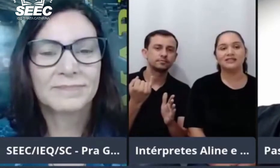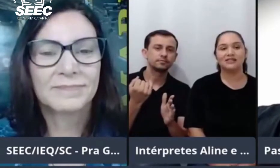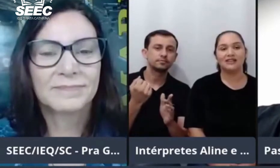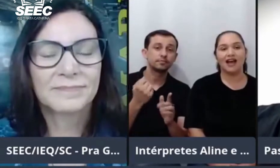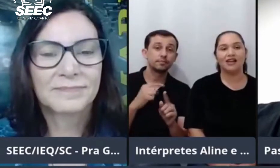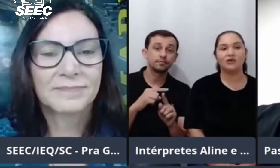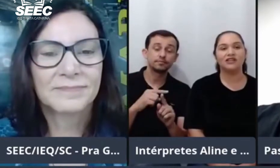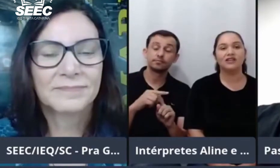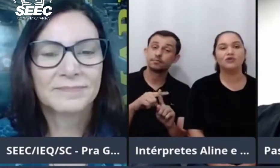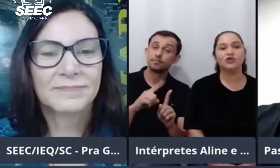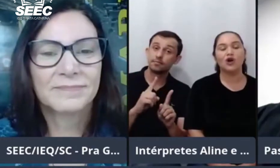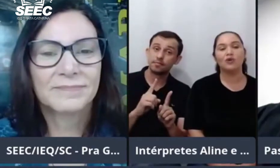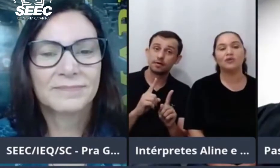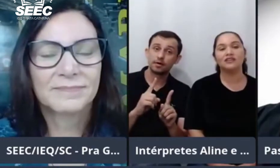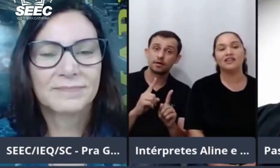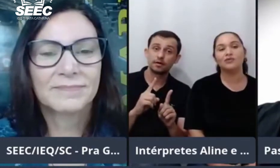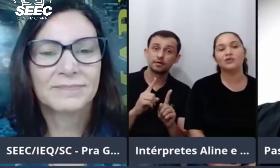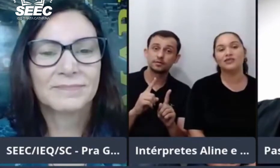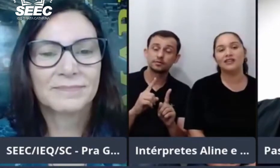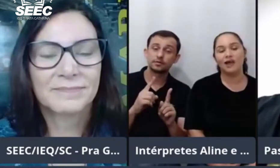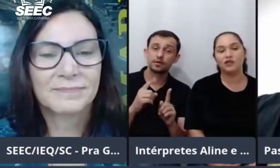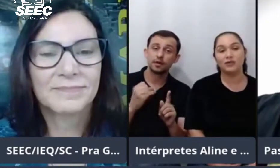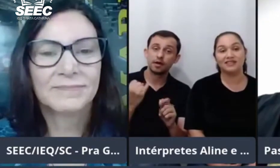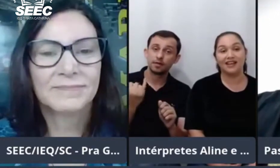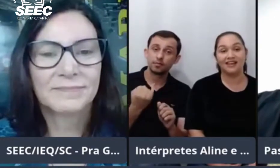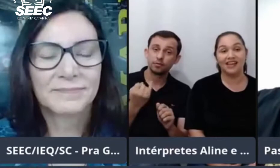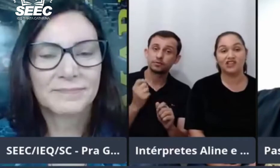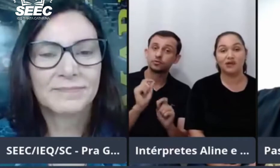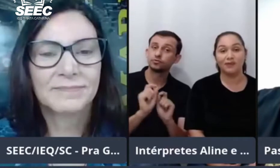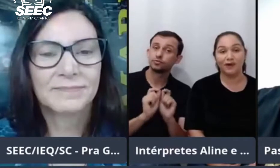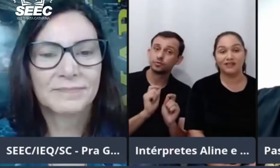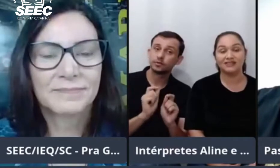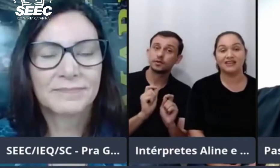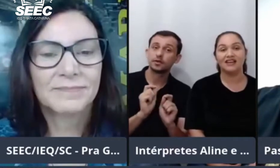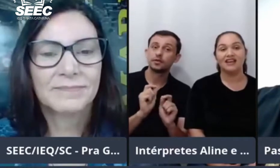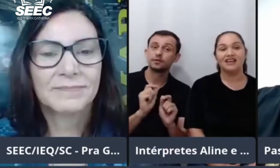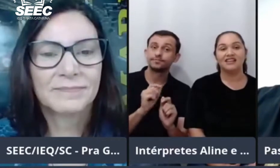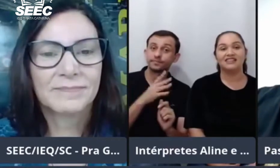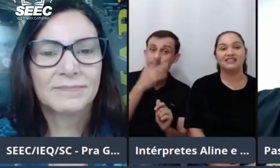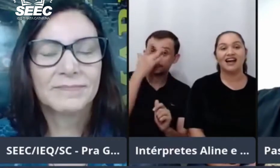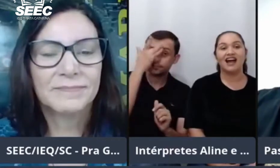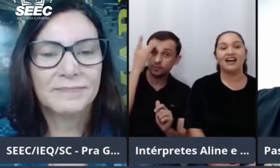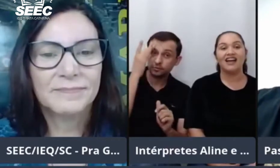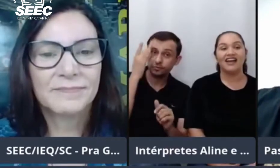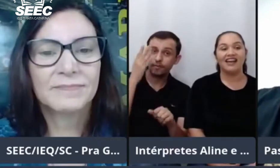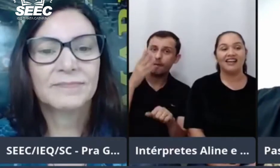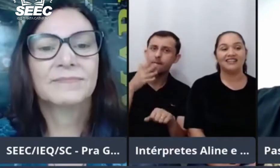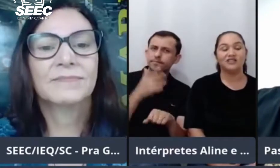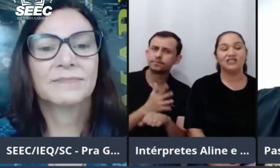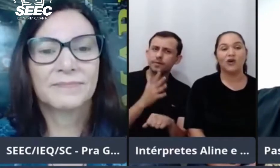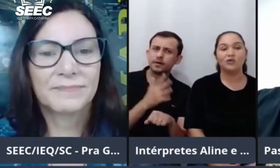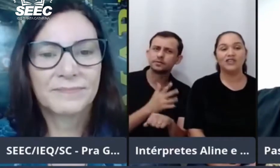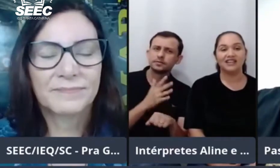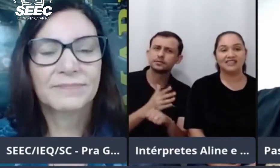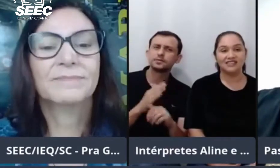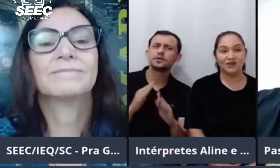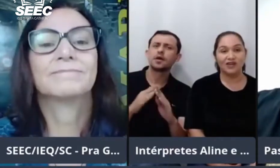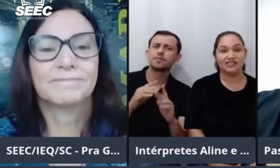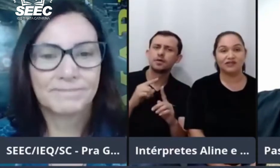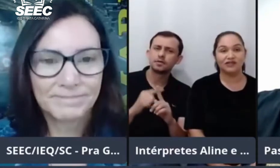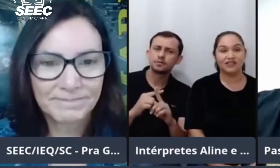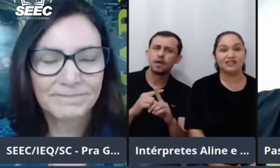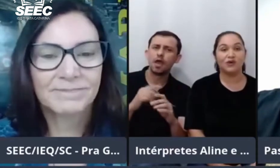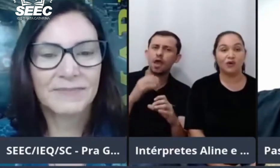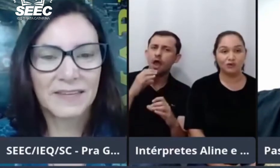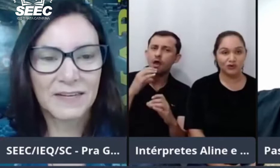muito necessário que não só tenhamos o intérprete, mas que a igreja possa estar tendo essa comunicação